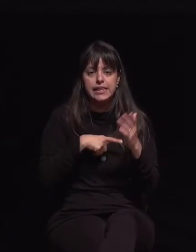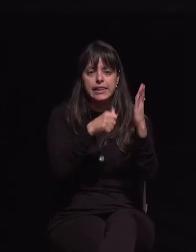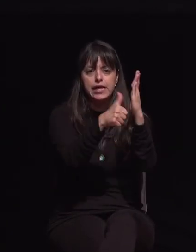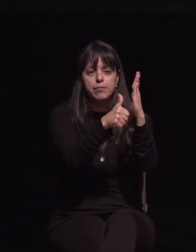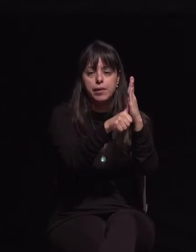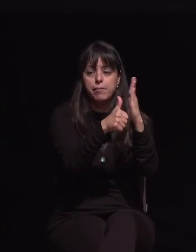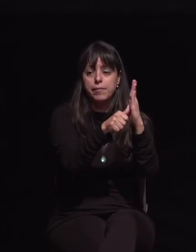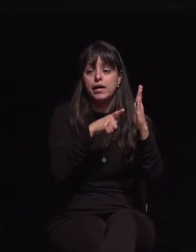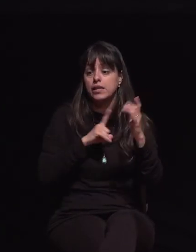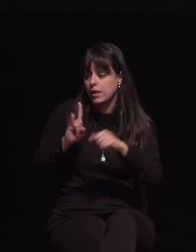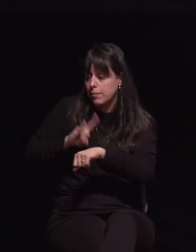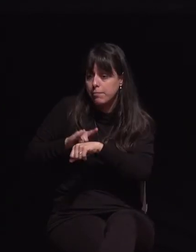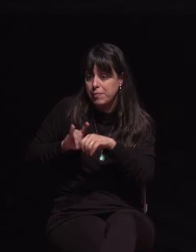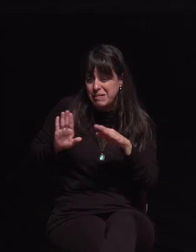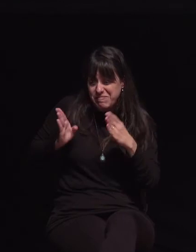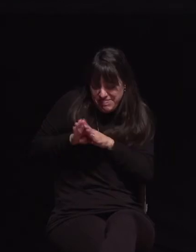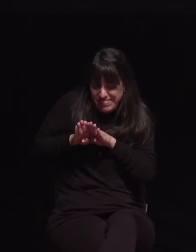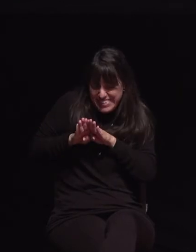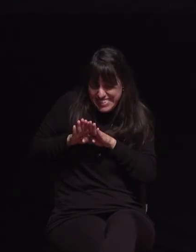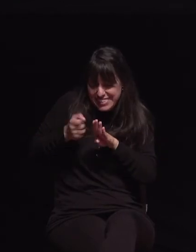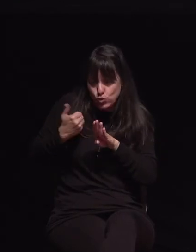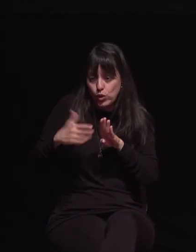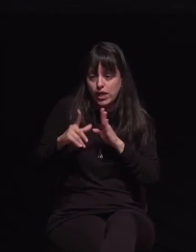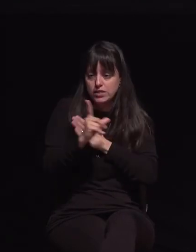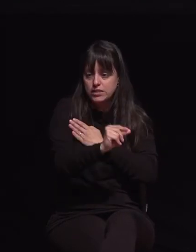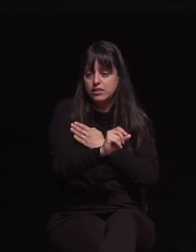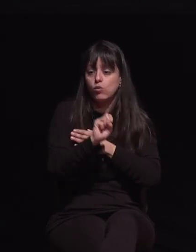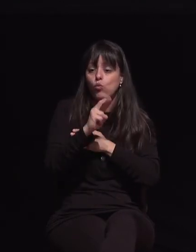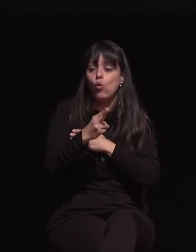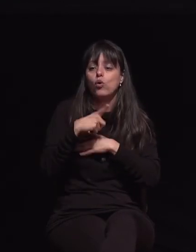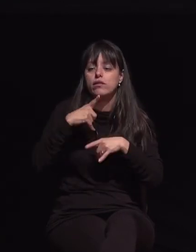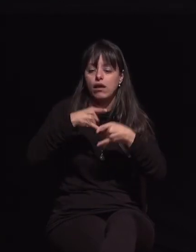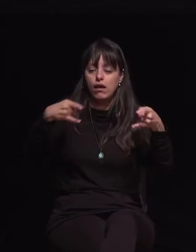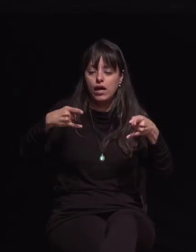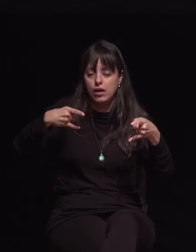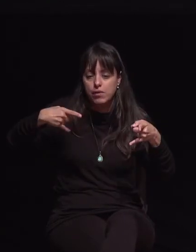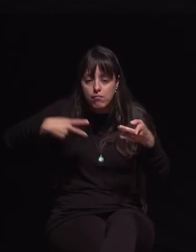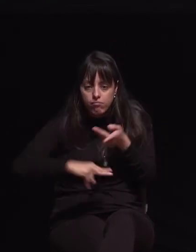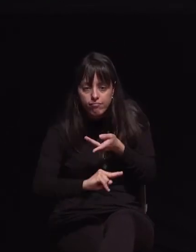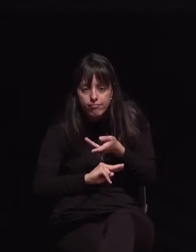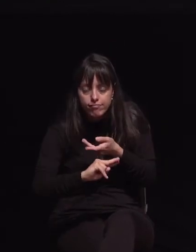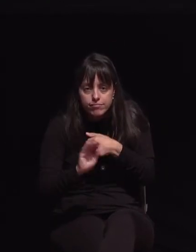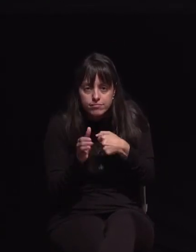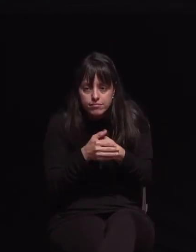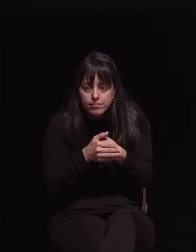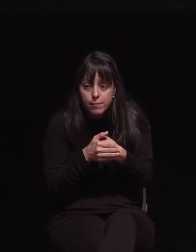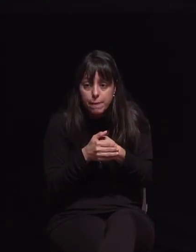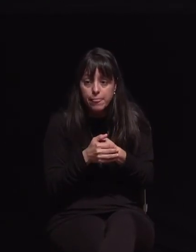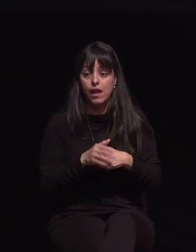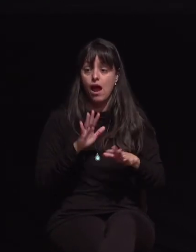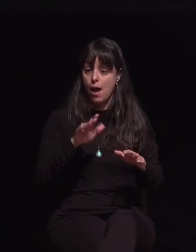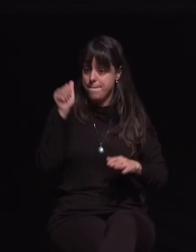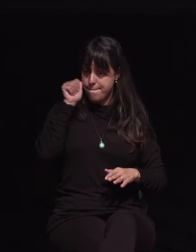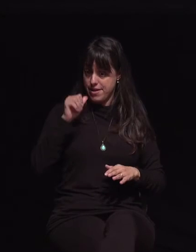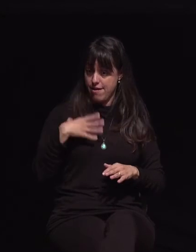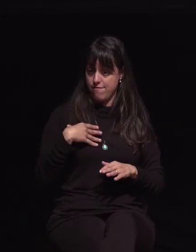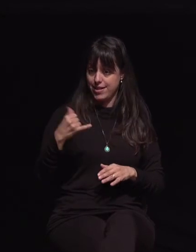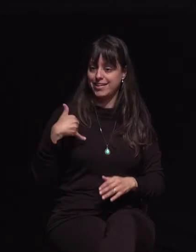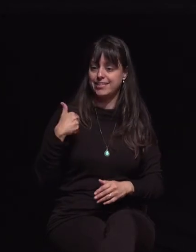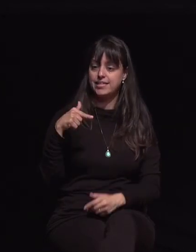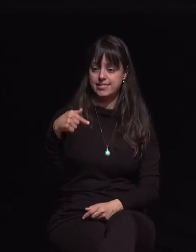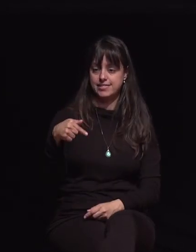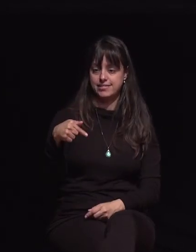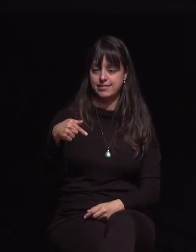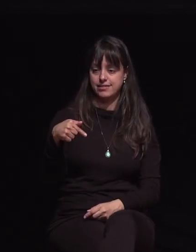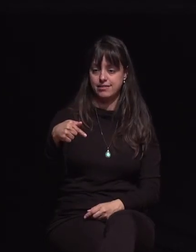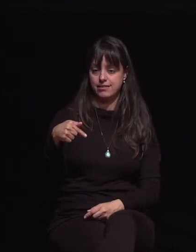ele entrava dentro do banheiro, não queria sair mais, ou então entrava debaixo da cama. E minha filha, com 7 anos, ela